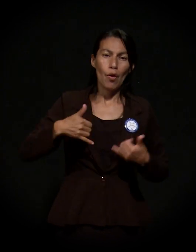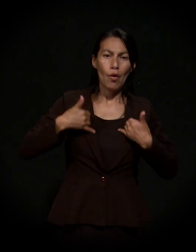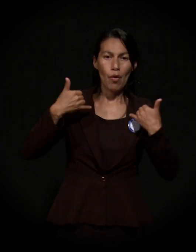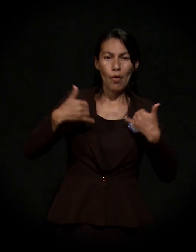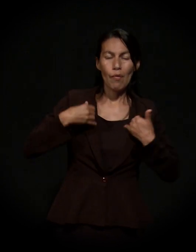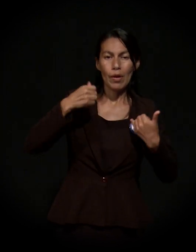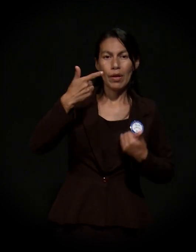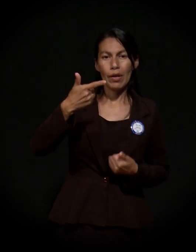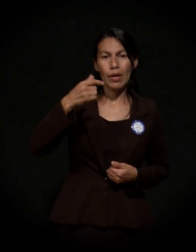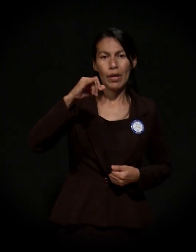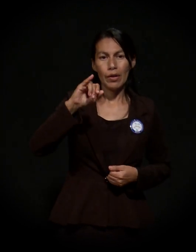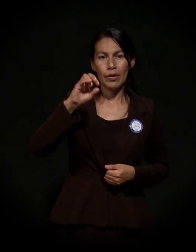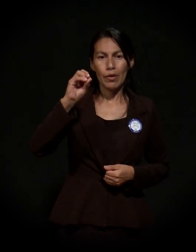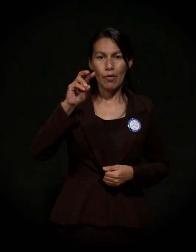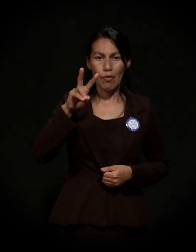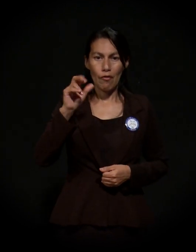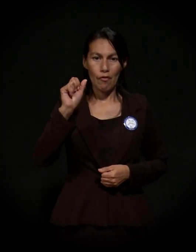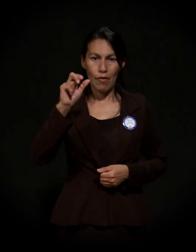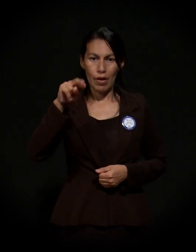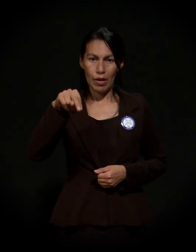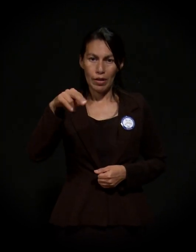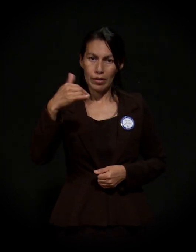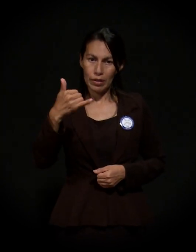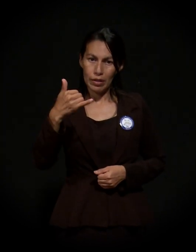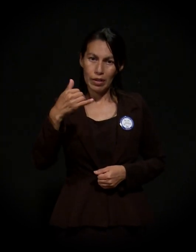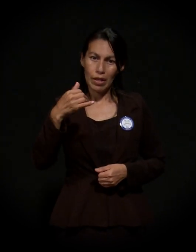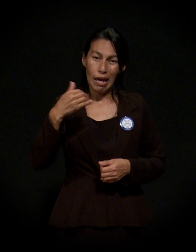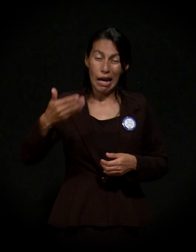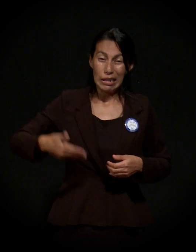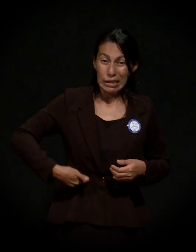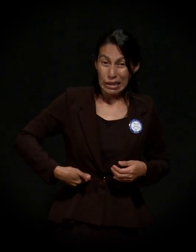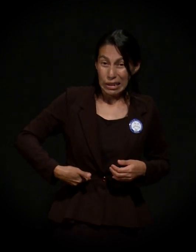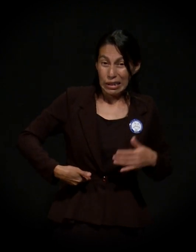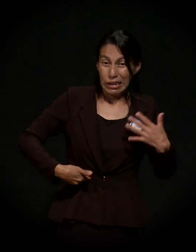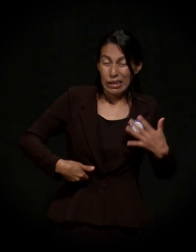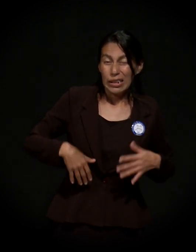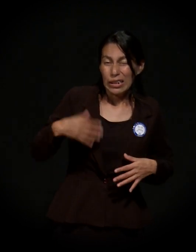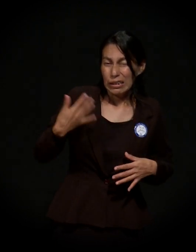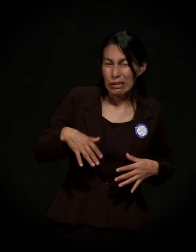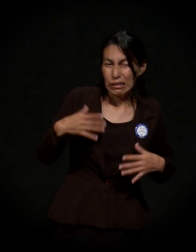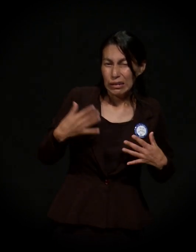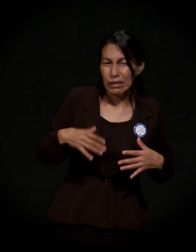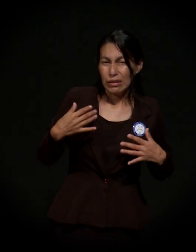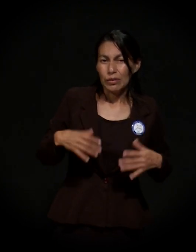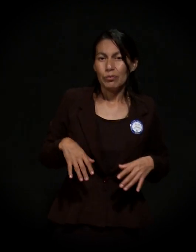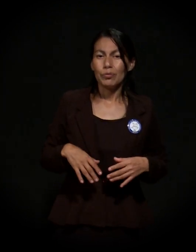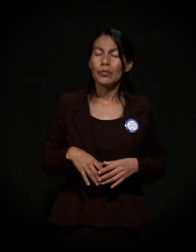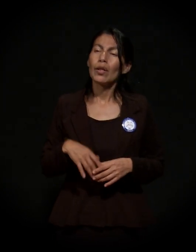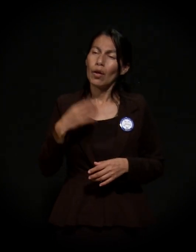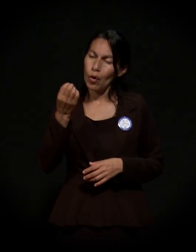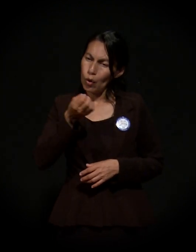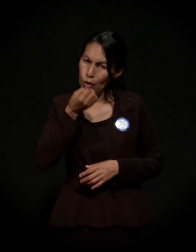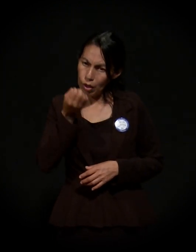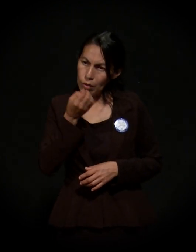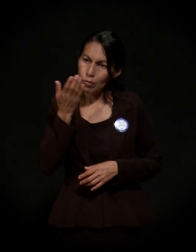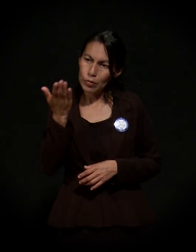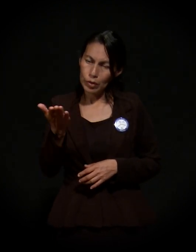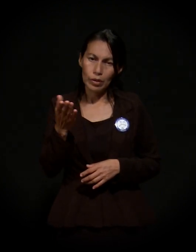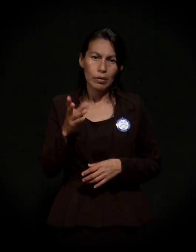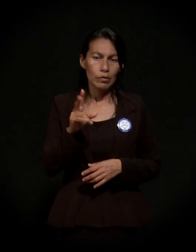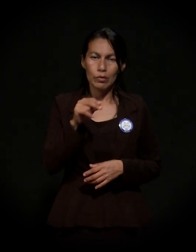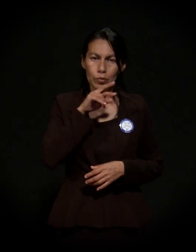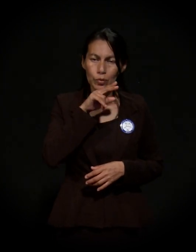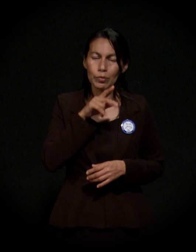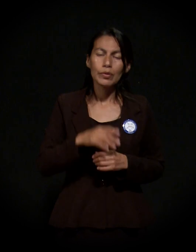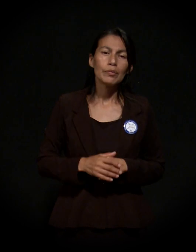después de un accidente y está muy delicado. Vamos a estar orando, Miriam, por este